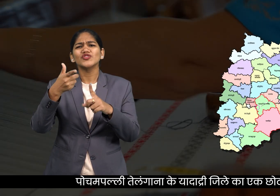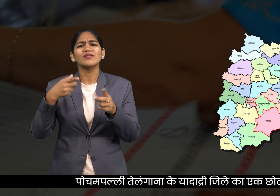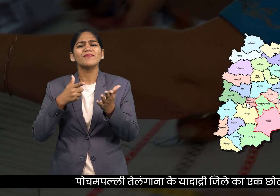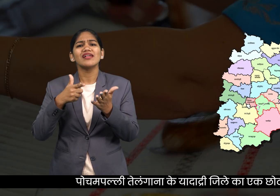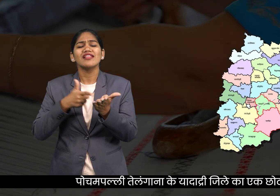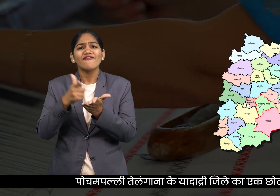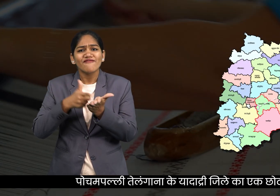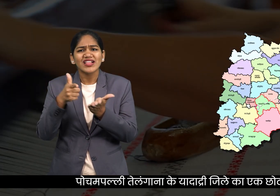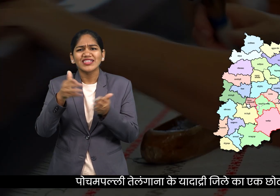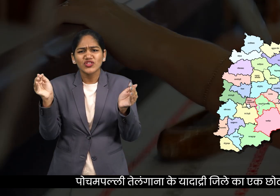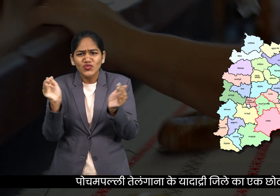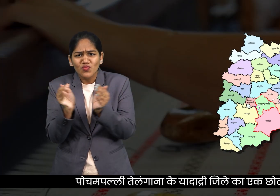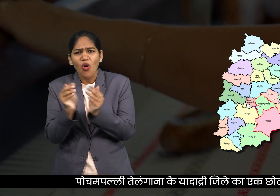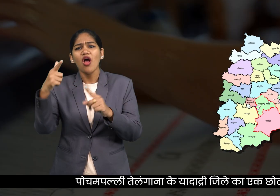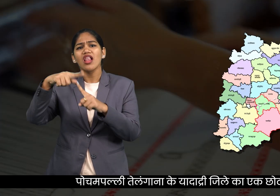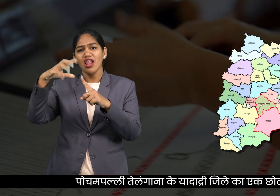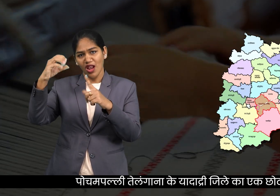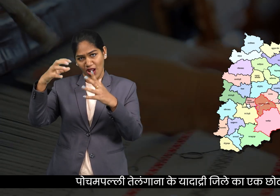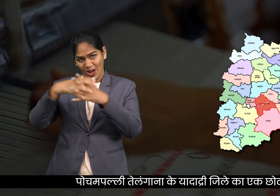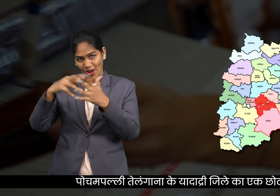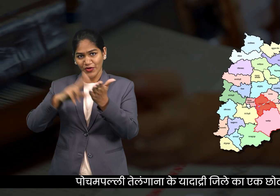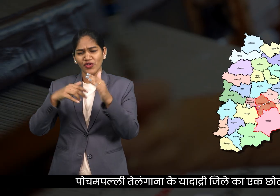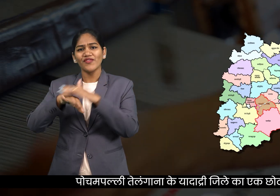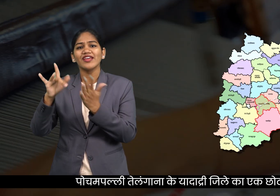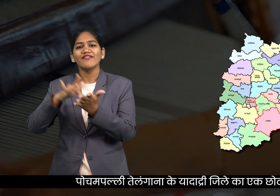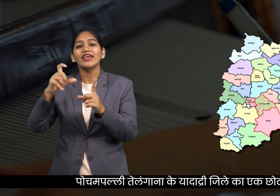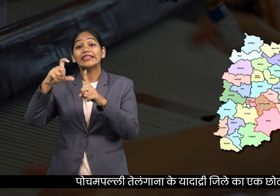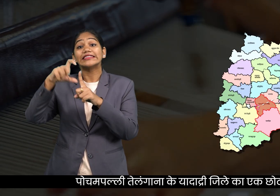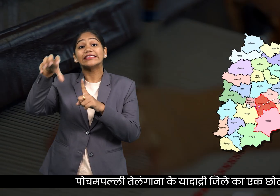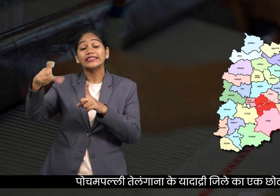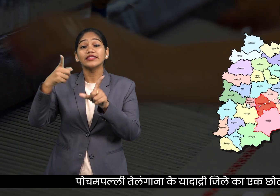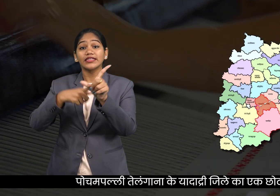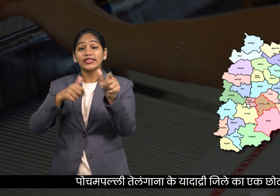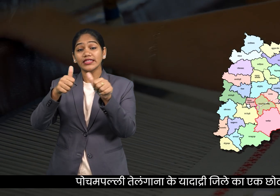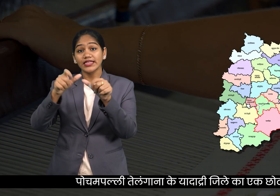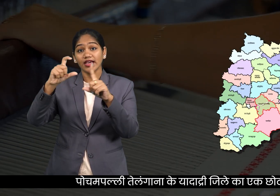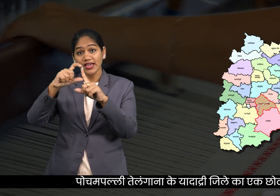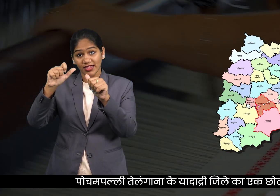पोचमपल्ली तेलंगाना के यादाद्री जिले का एक छोटा शहर है।